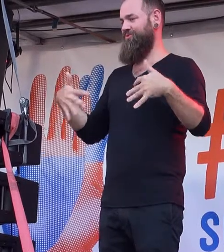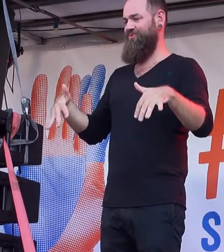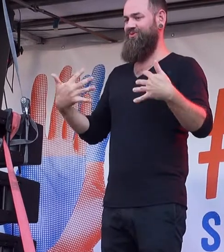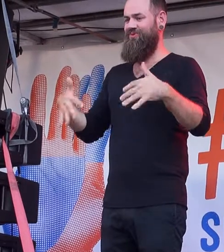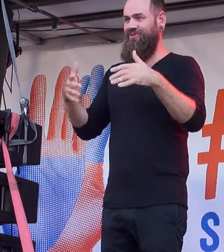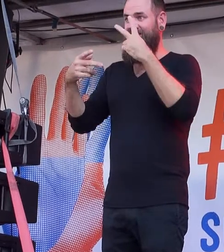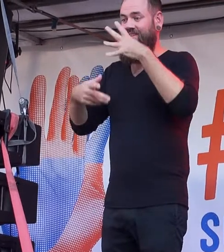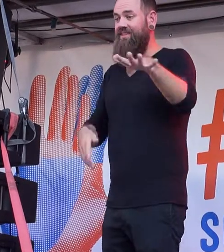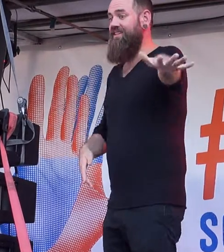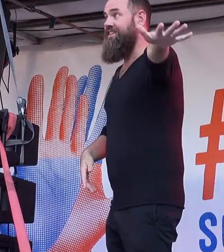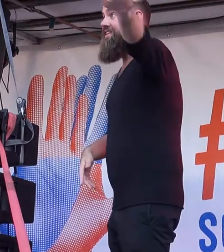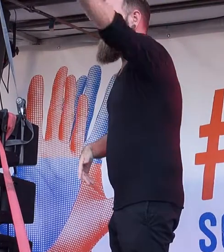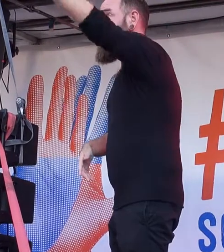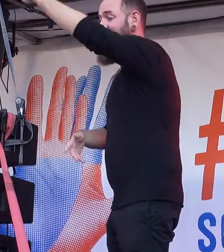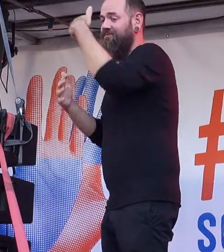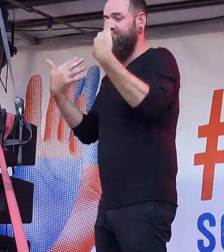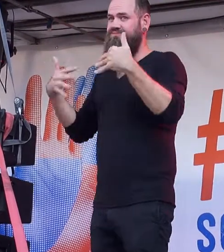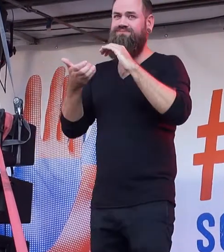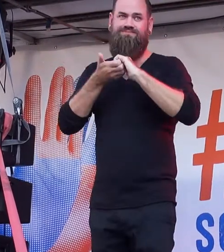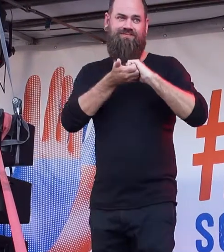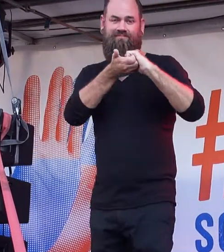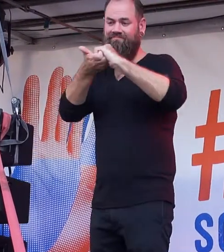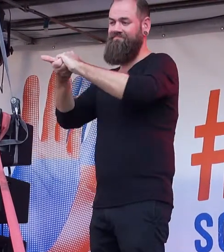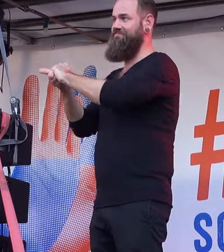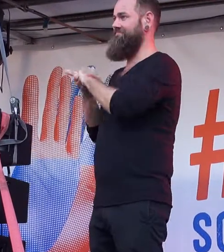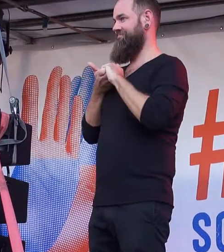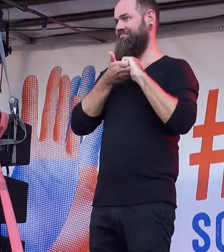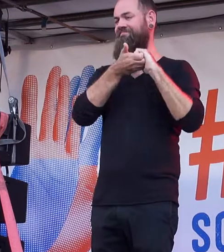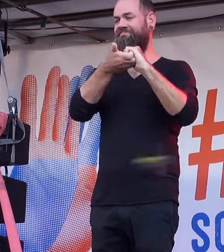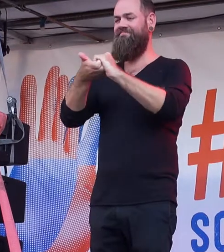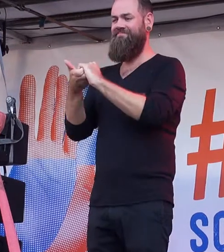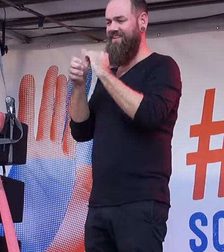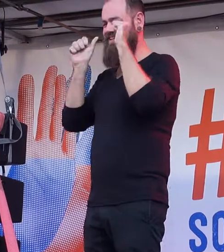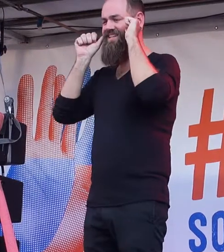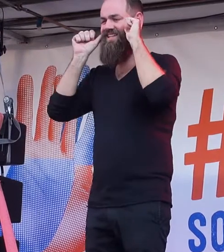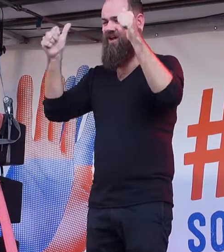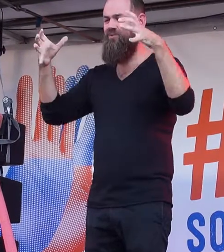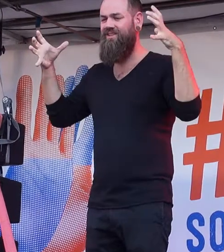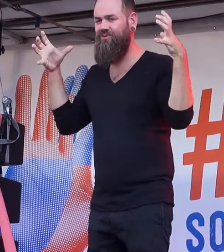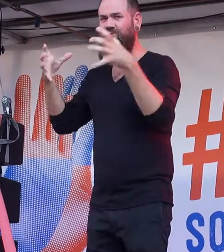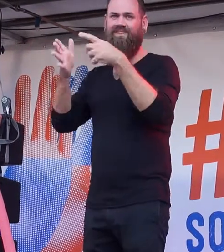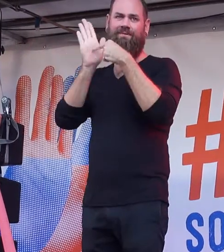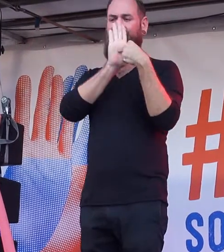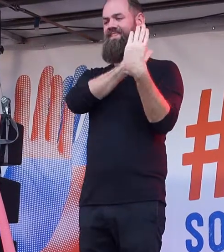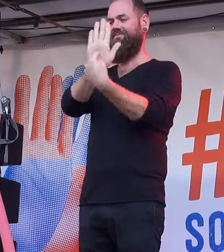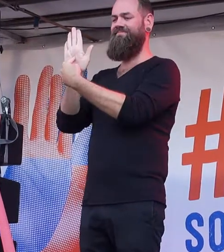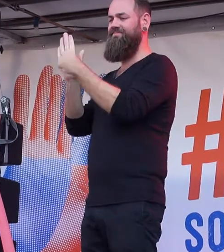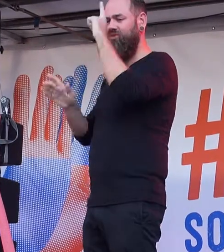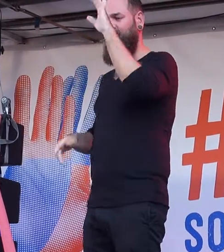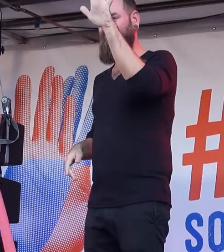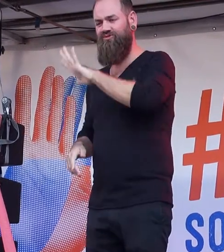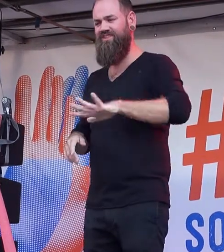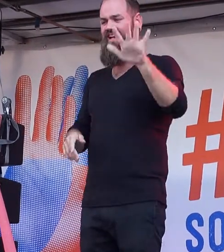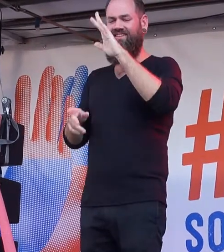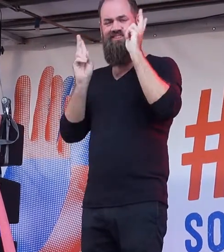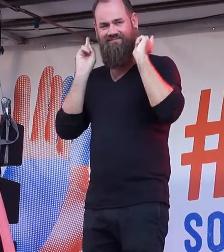uns Solidarität zu zeigen, um mit uns laut zu sein und zu zeigen, wie Deutschland wirklich tickt und wie Deutschland wirklich aussieht.